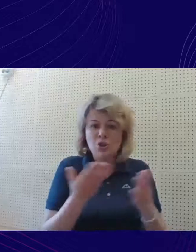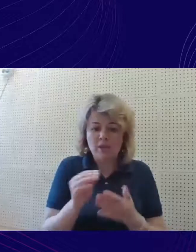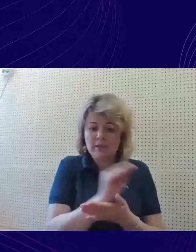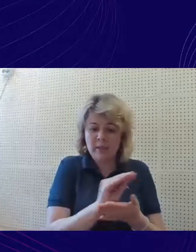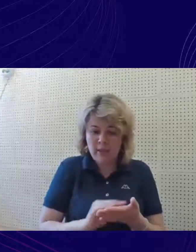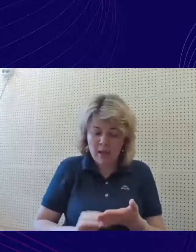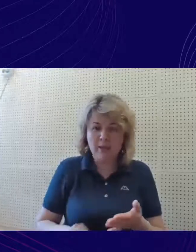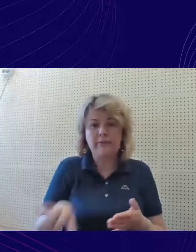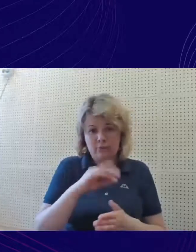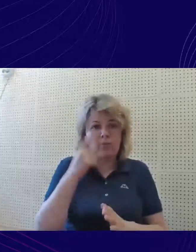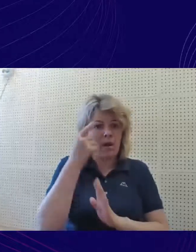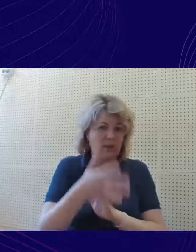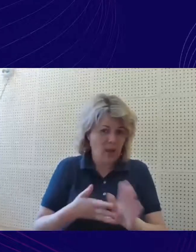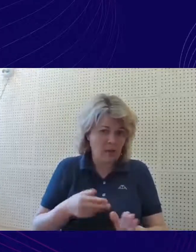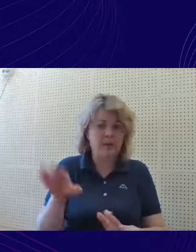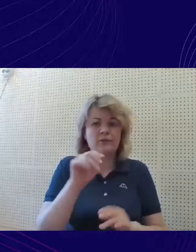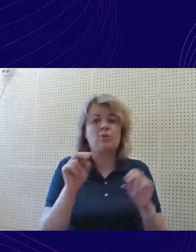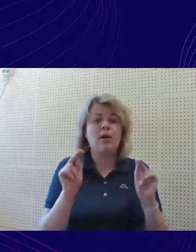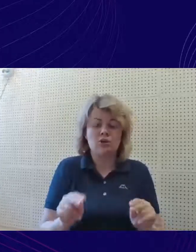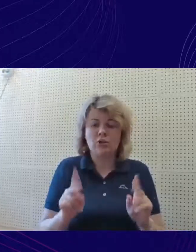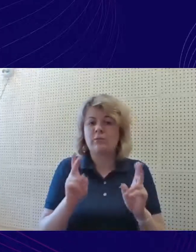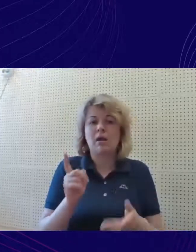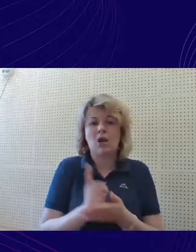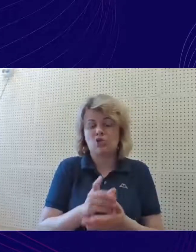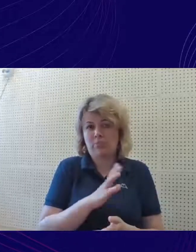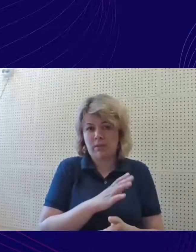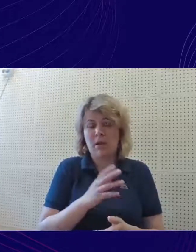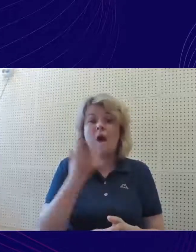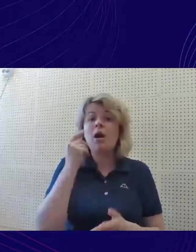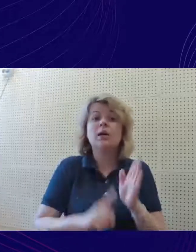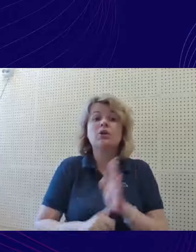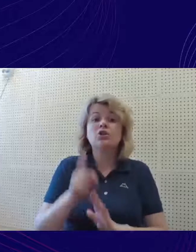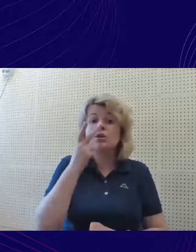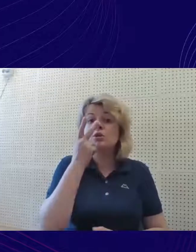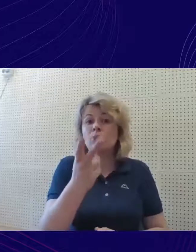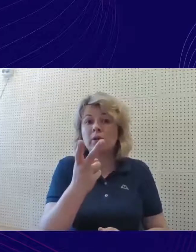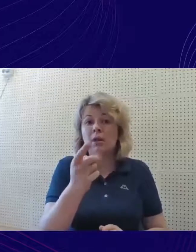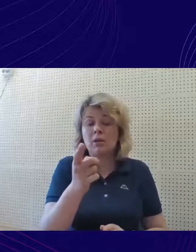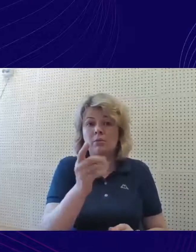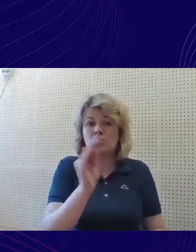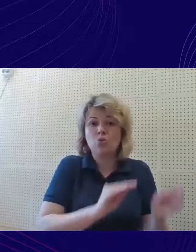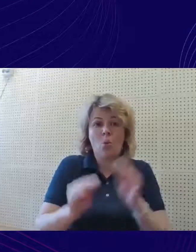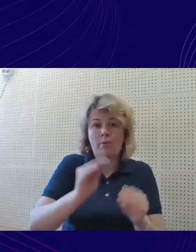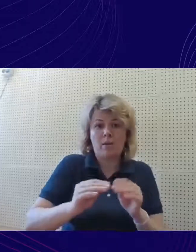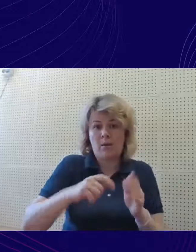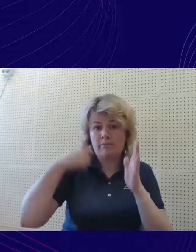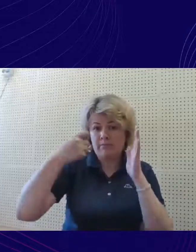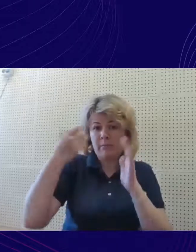все по-честному, все как должно быть. Когда начинаешь смотреть собранное кино, ну,